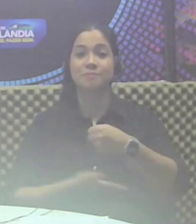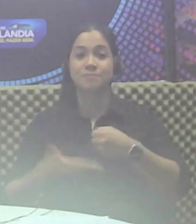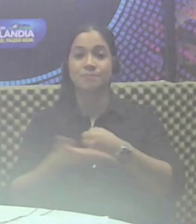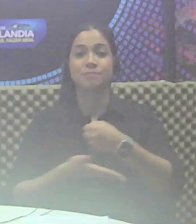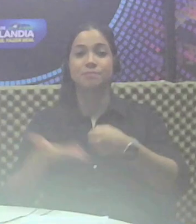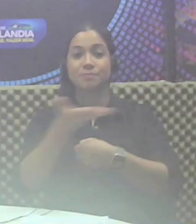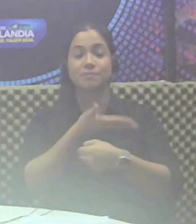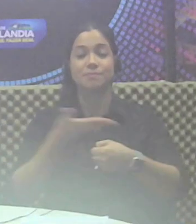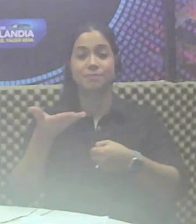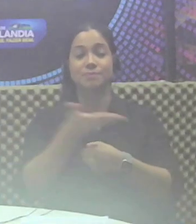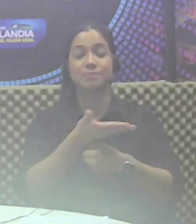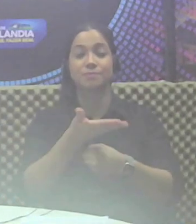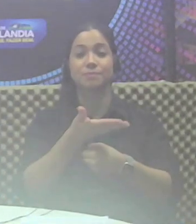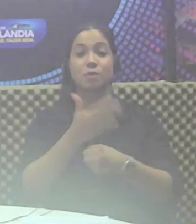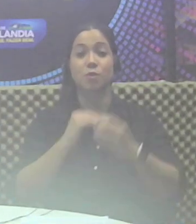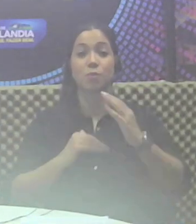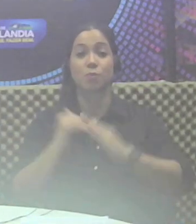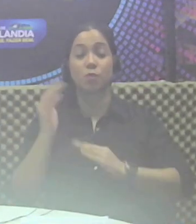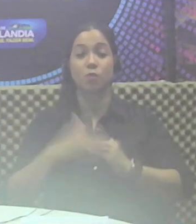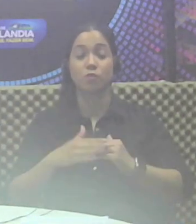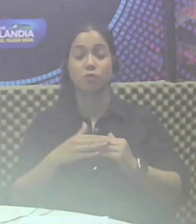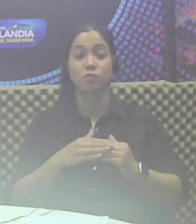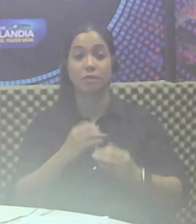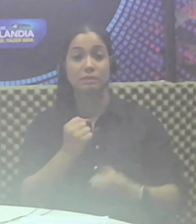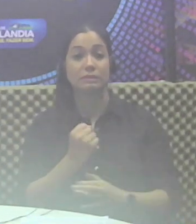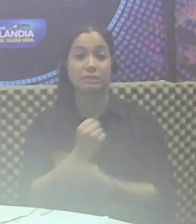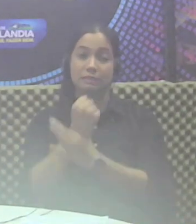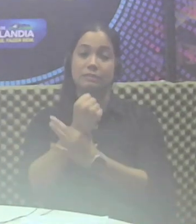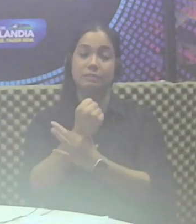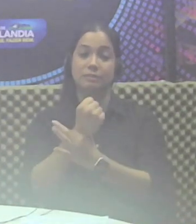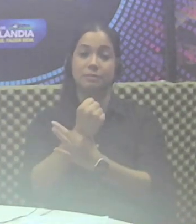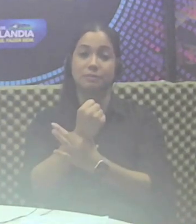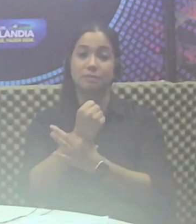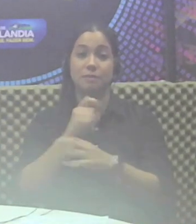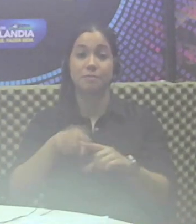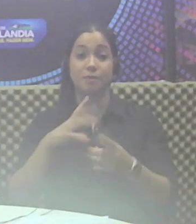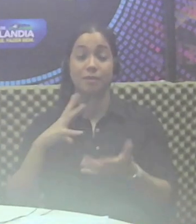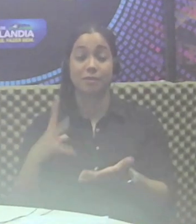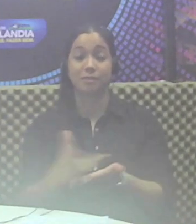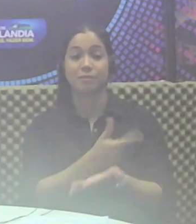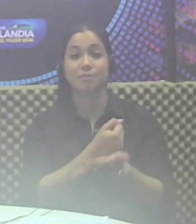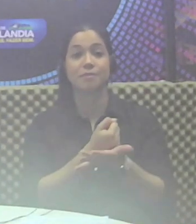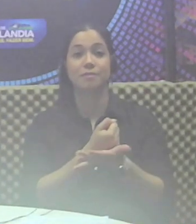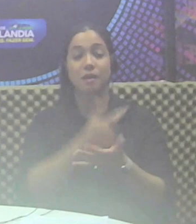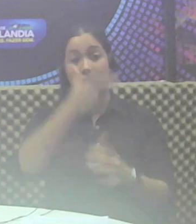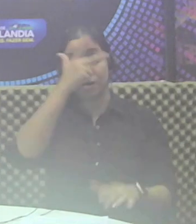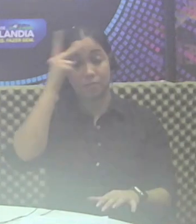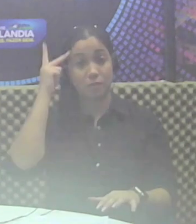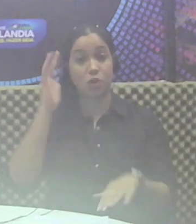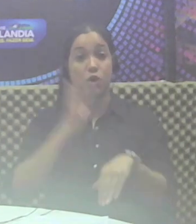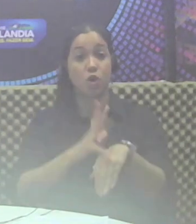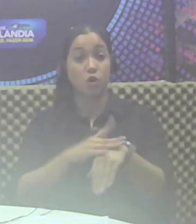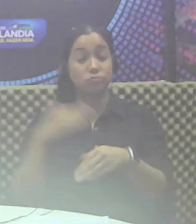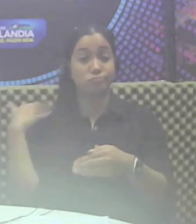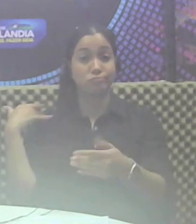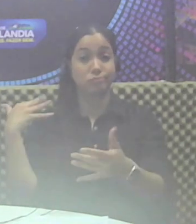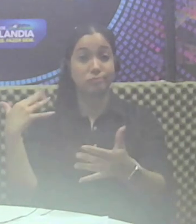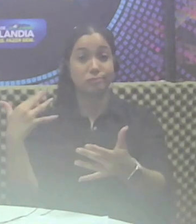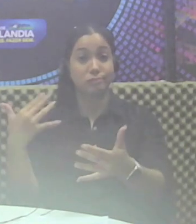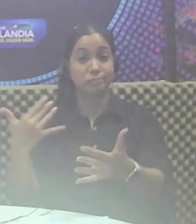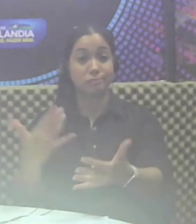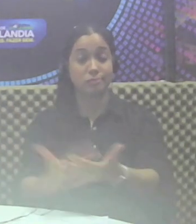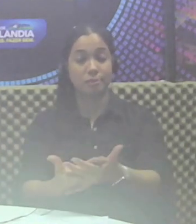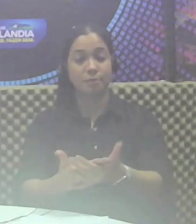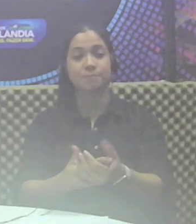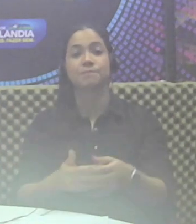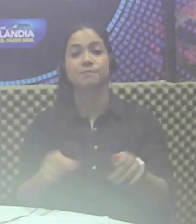superior, profissionais das Forças Armadas e das Forças de Segurança e Salvamento, pessoas com doenças crônicas e outras